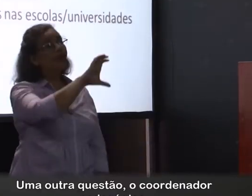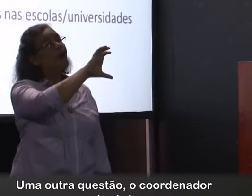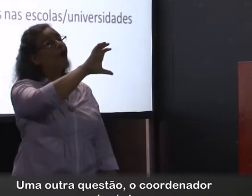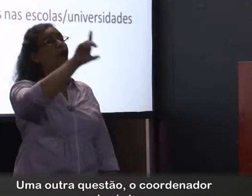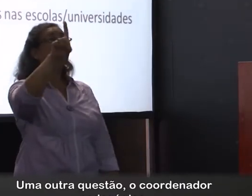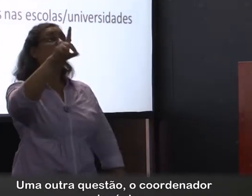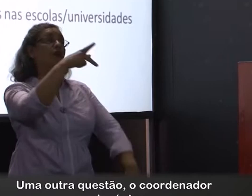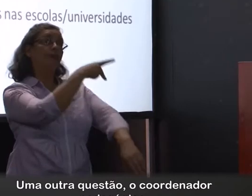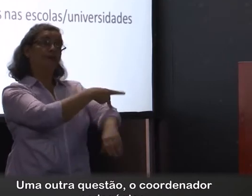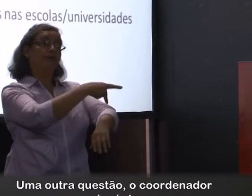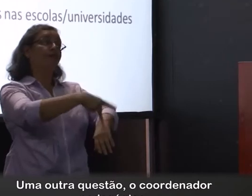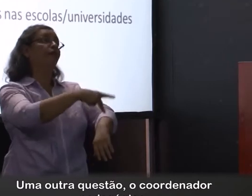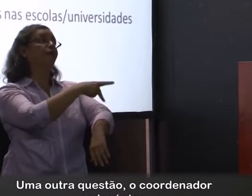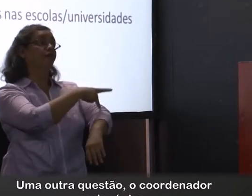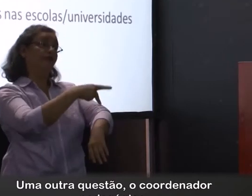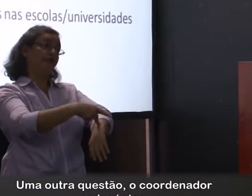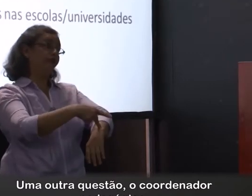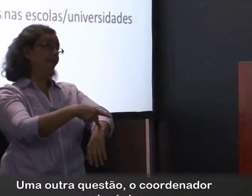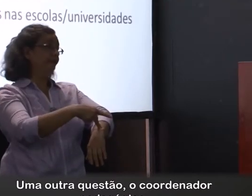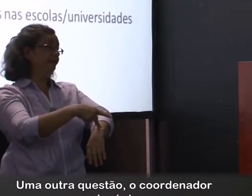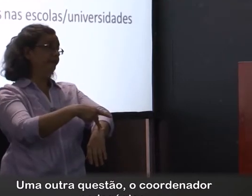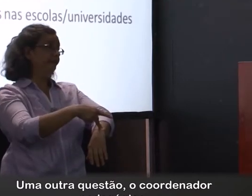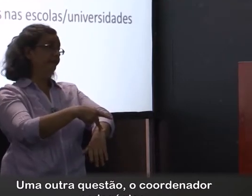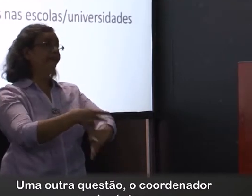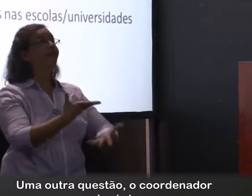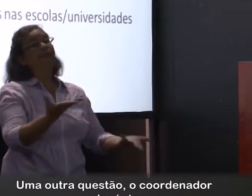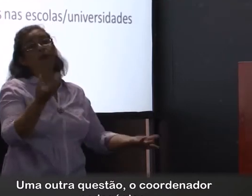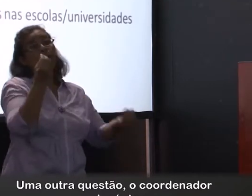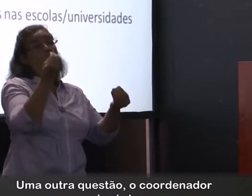uma outra questão, o coordenador pedagógico,